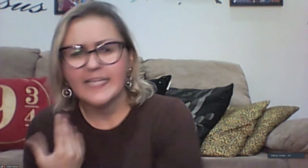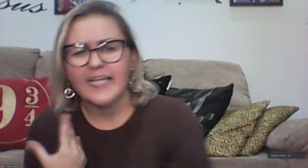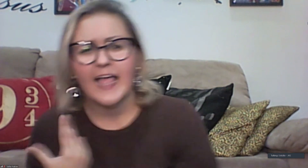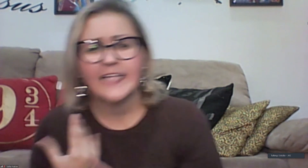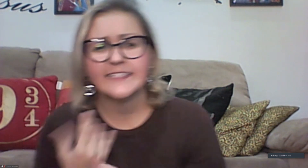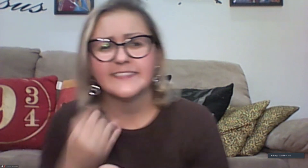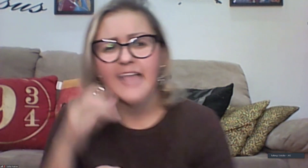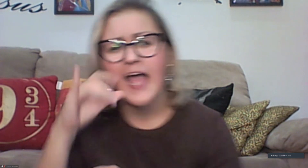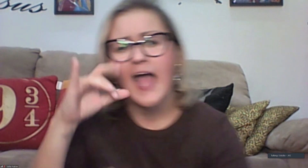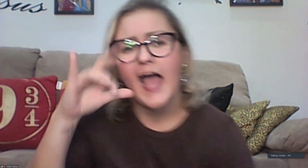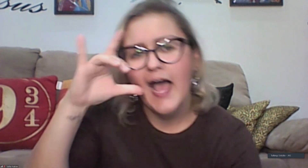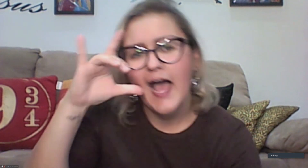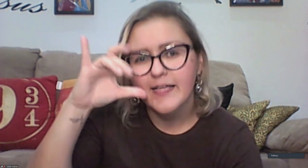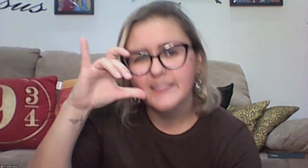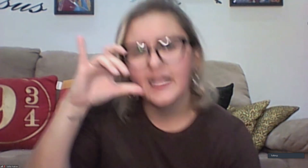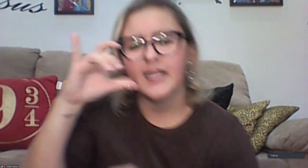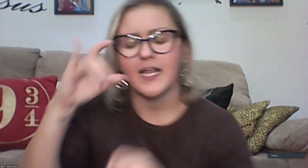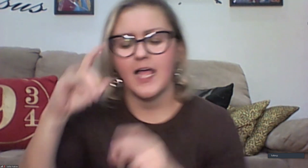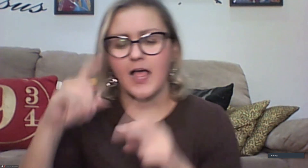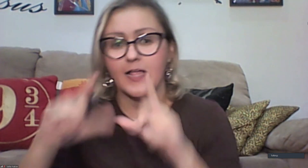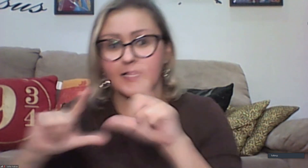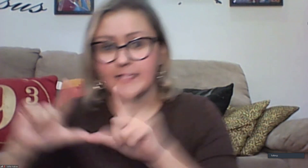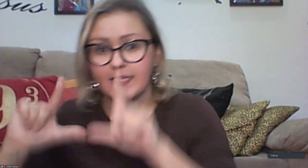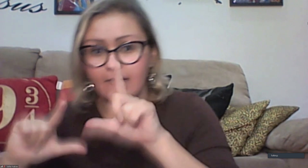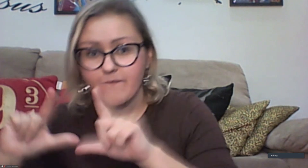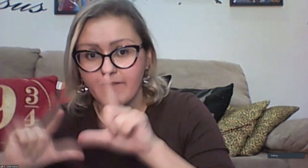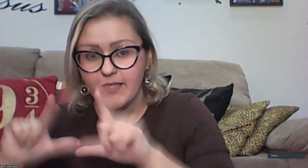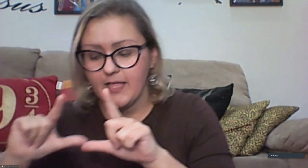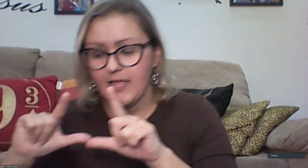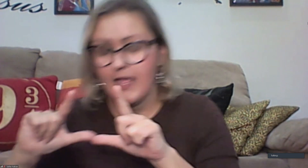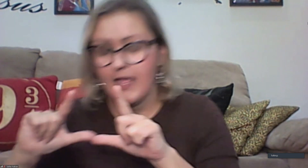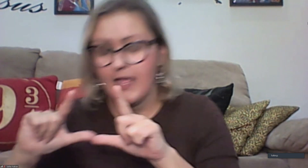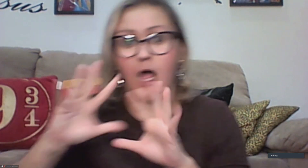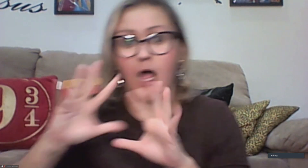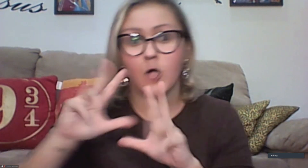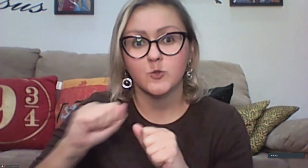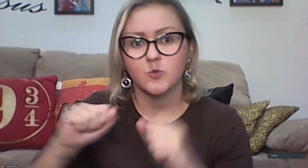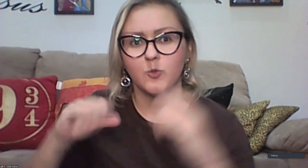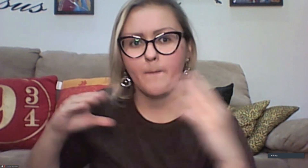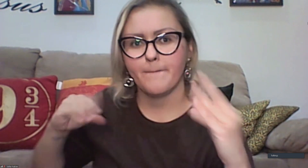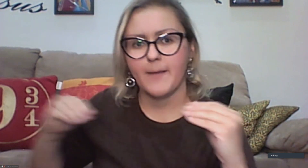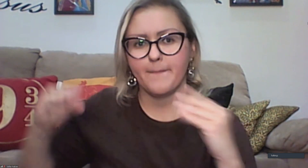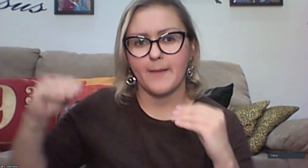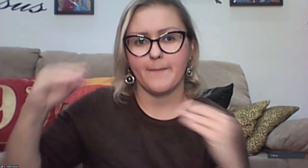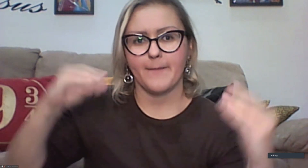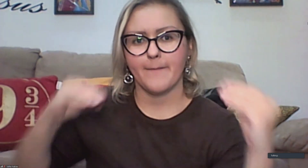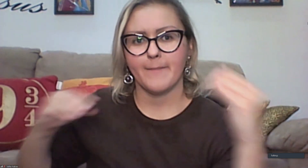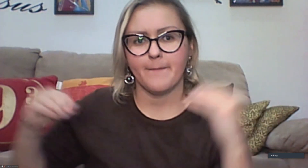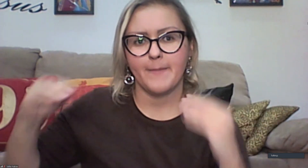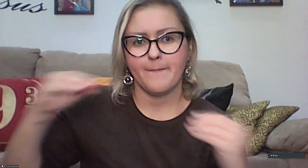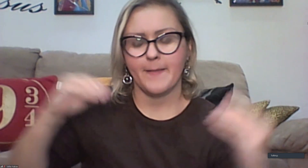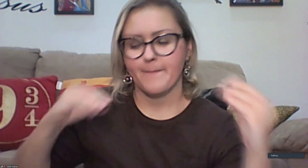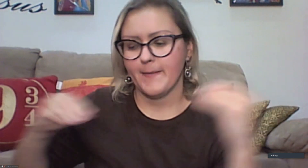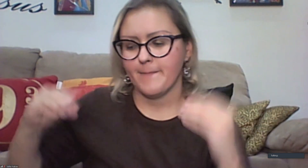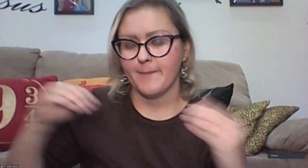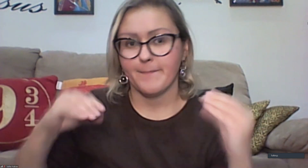de forma alguma ou a comunicação não flui. Por exemplo, o Instagram, a